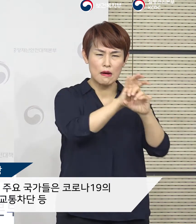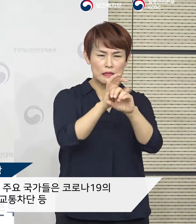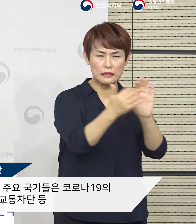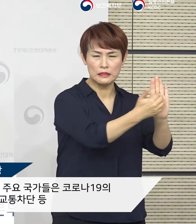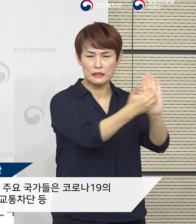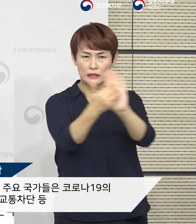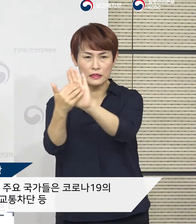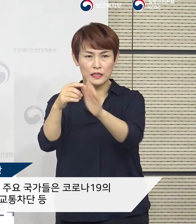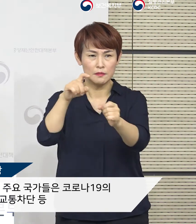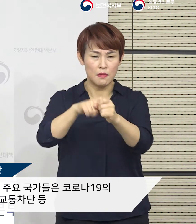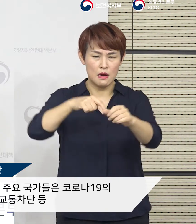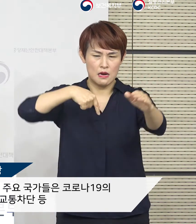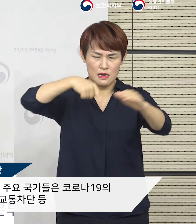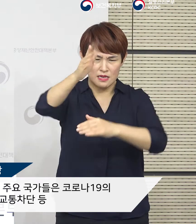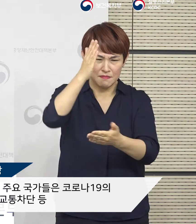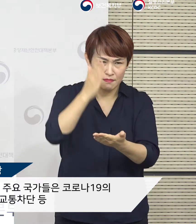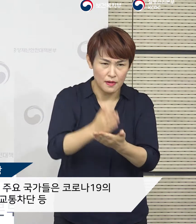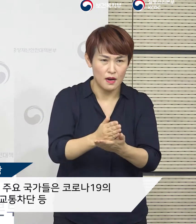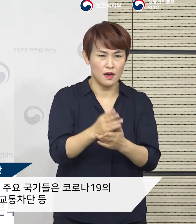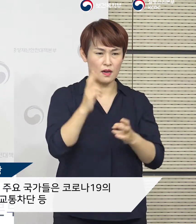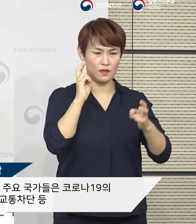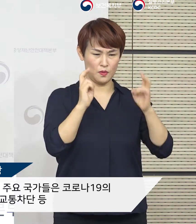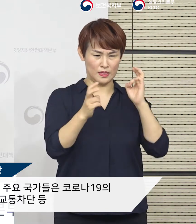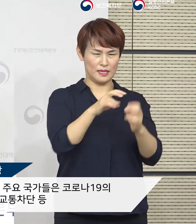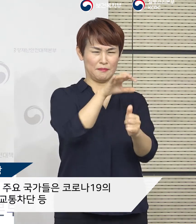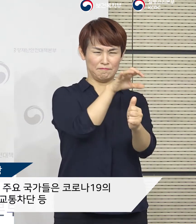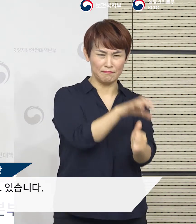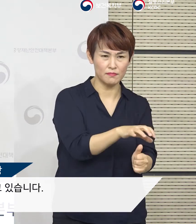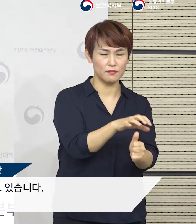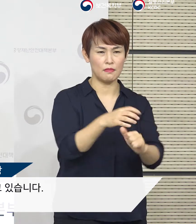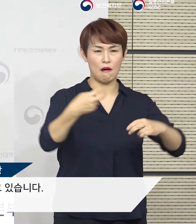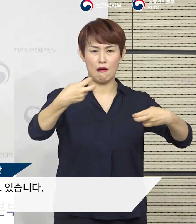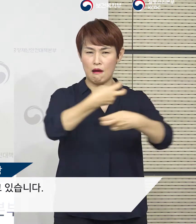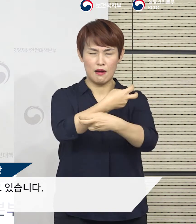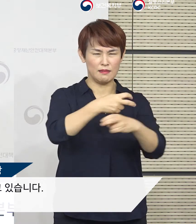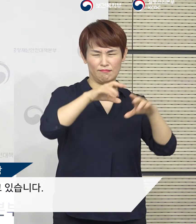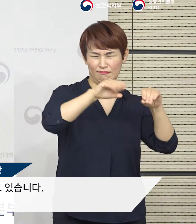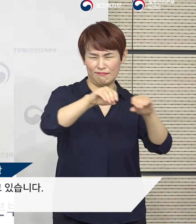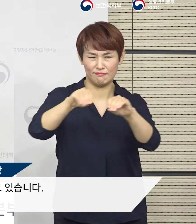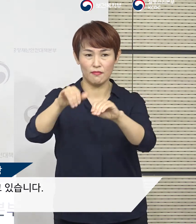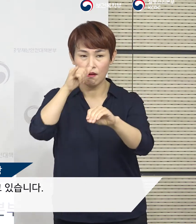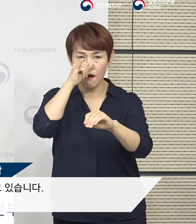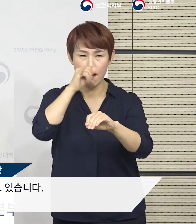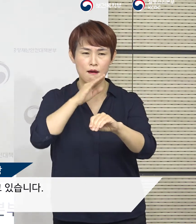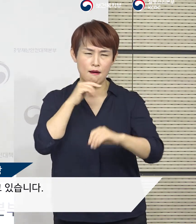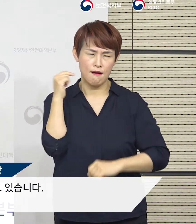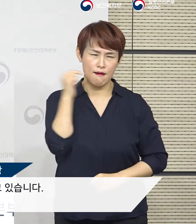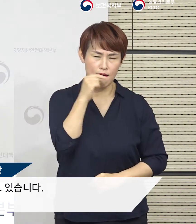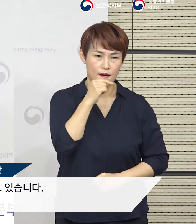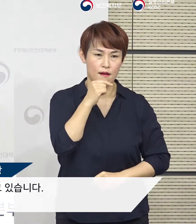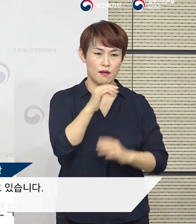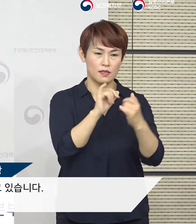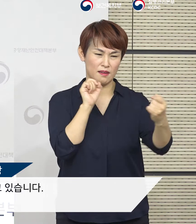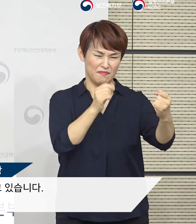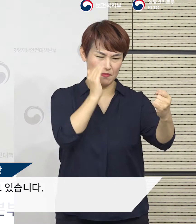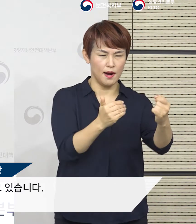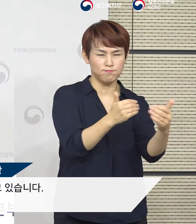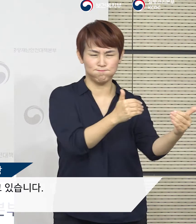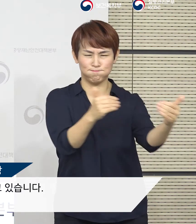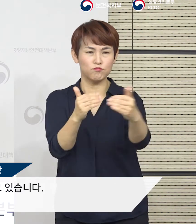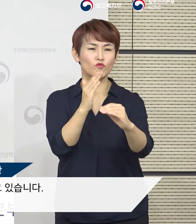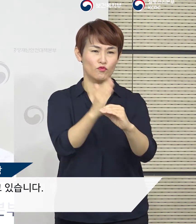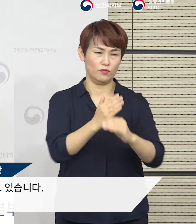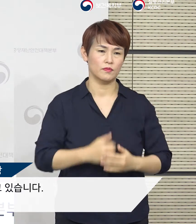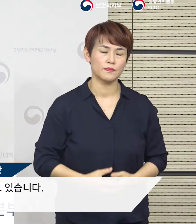저지하기 위해 외출금지, 사업장 폐쇄, 교통 차단 등 유례가 없는 정도의 높은 사회적 제한을